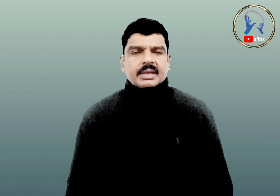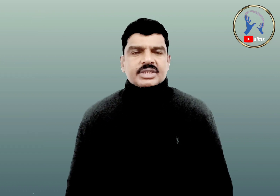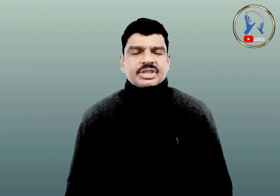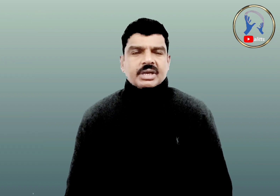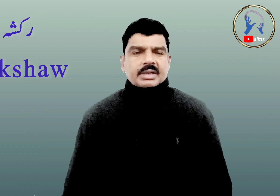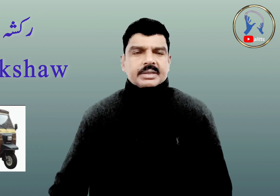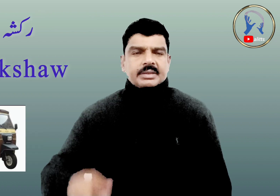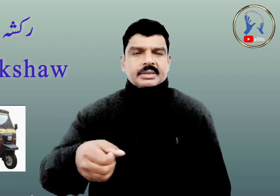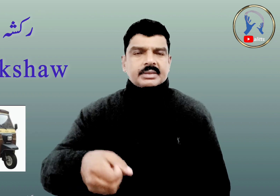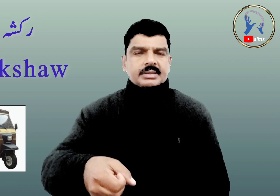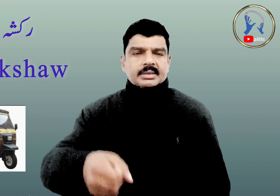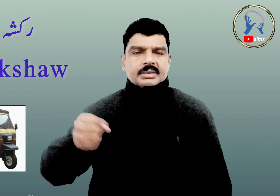रक्षा,